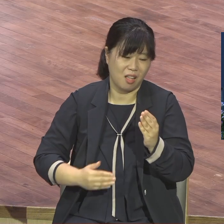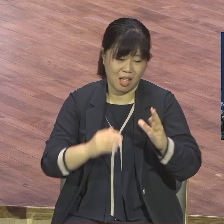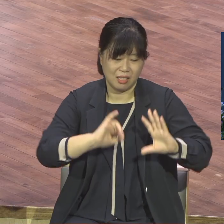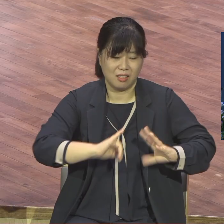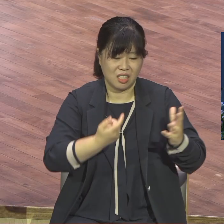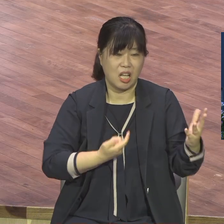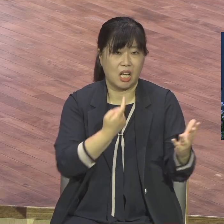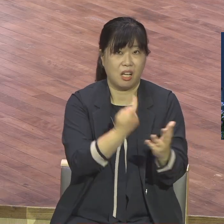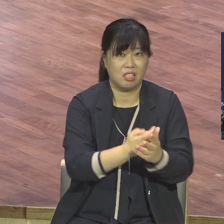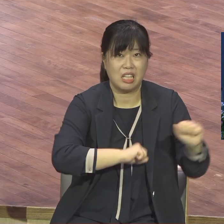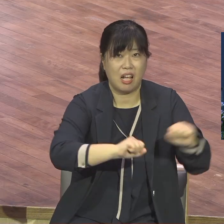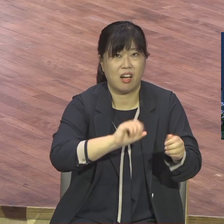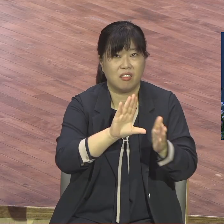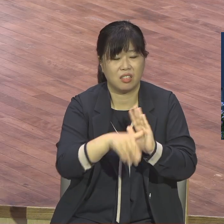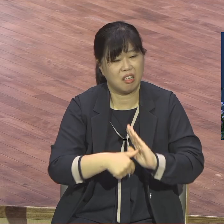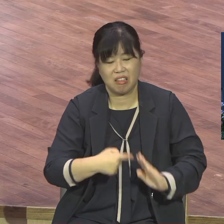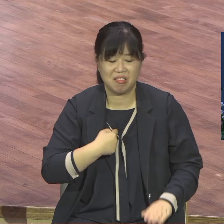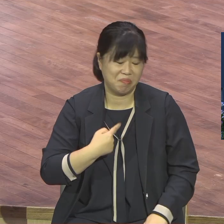자신감 있게 살겠어요?